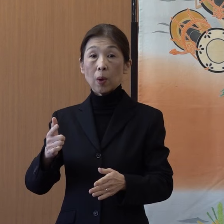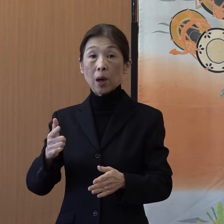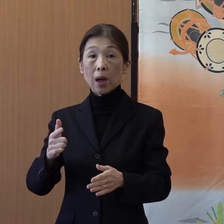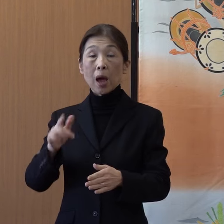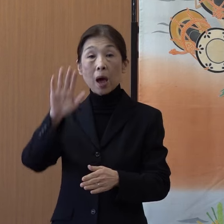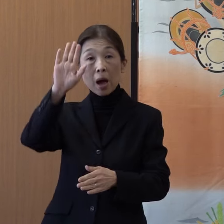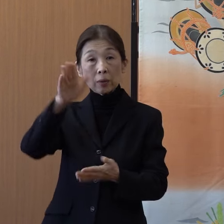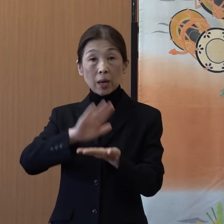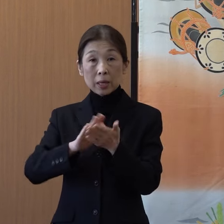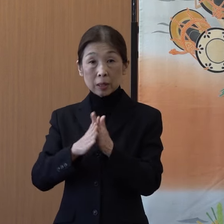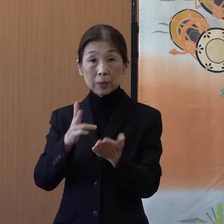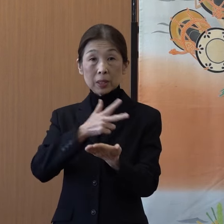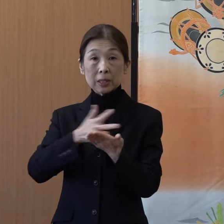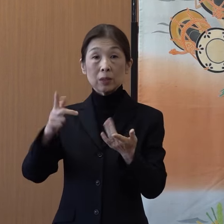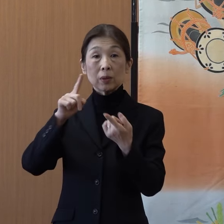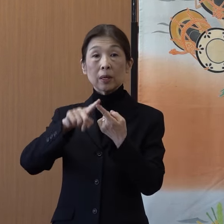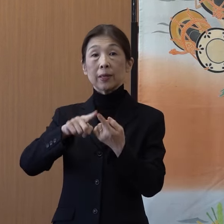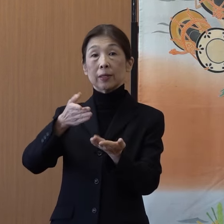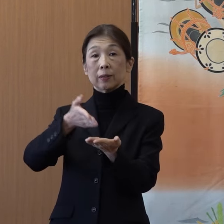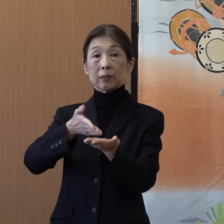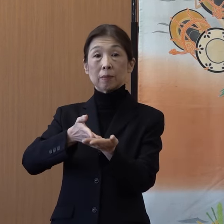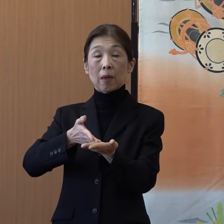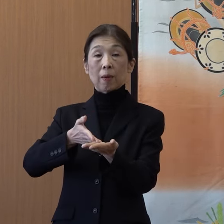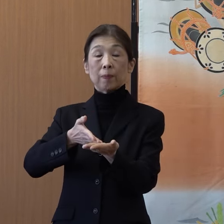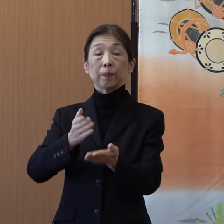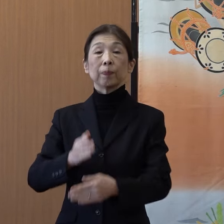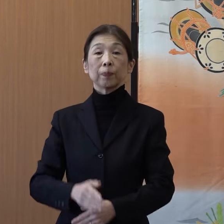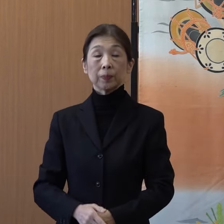資料を用いて説明をさせていただきます。